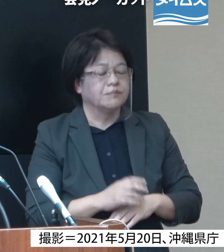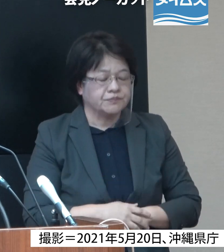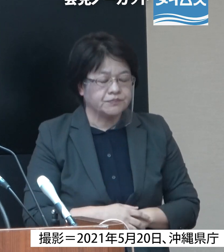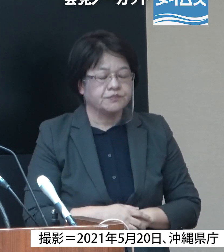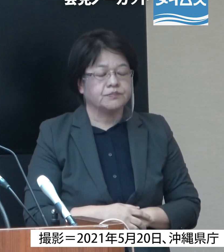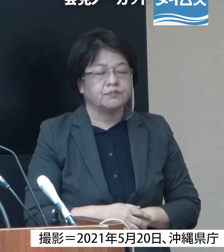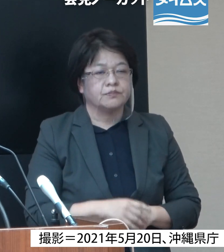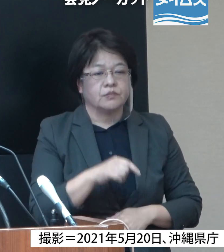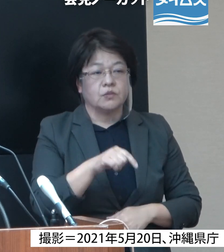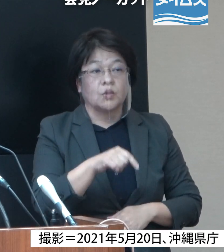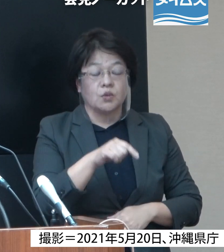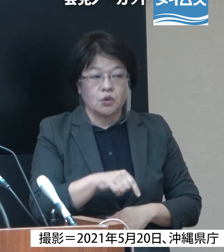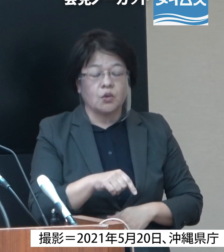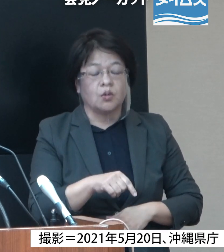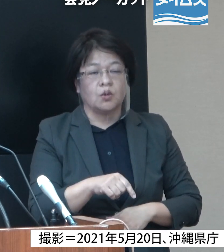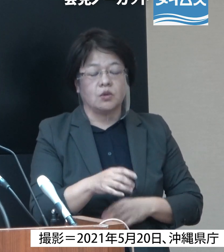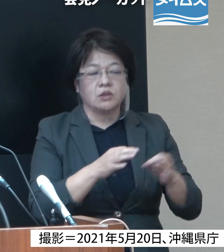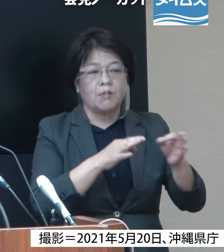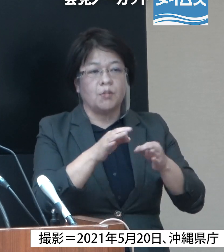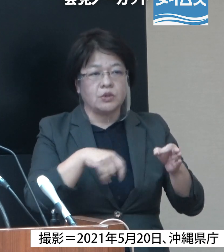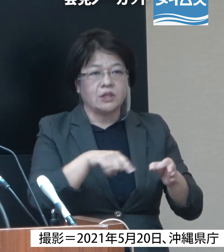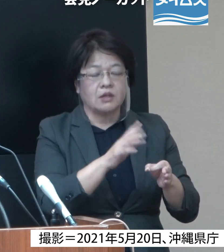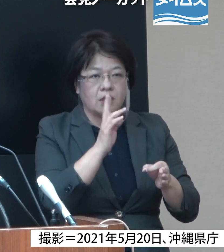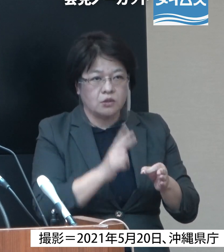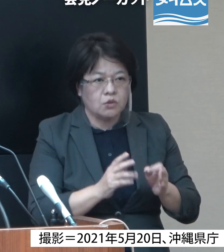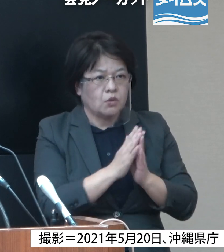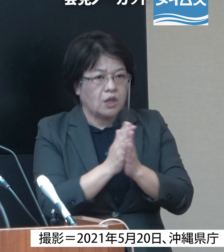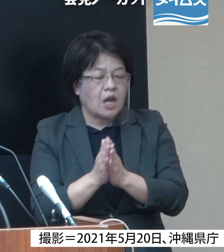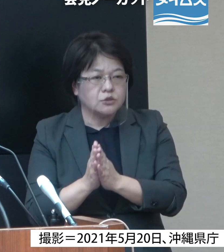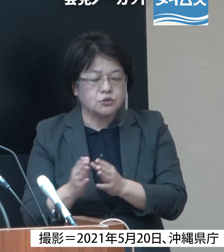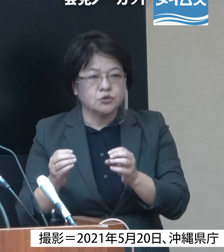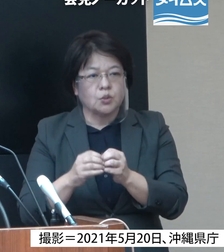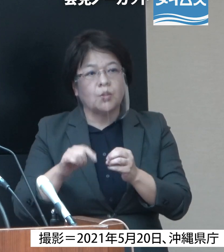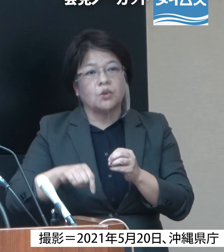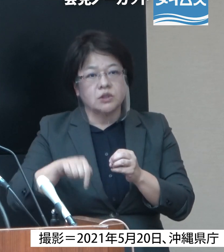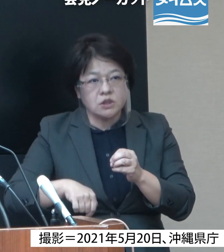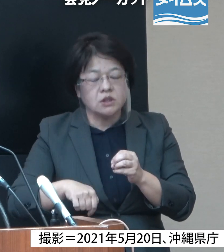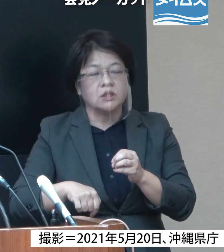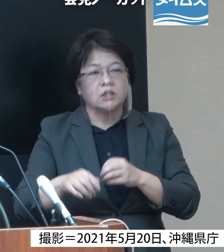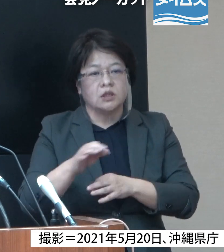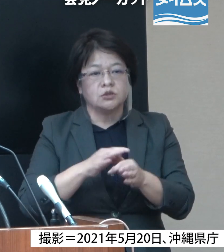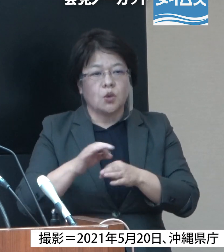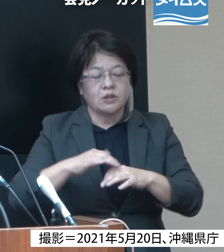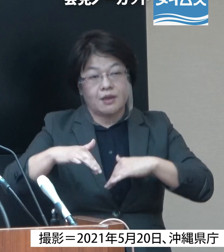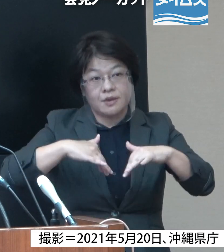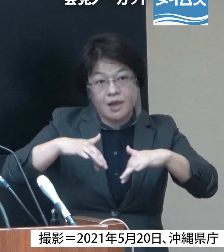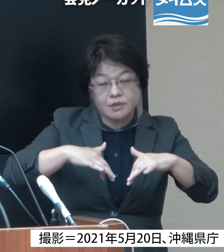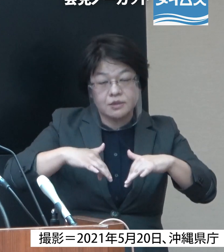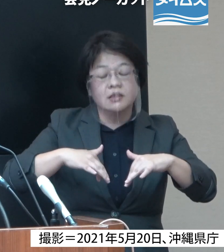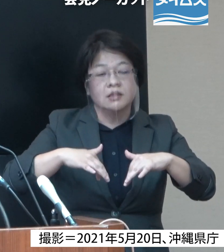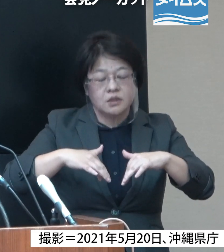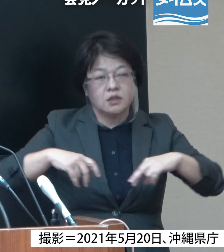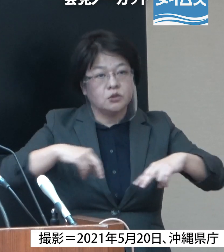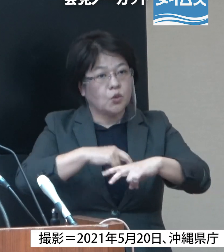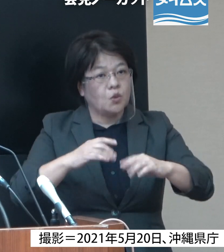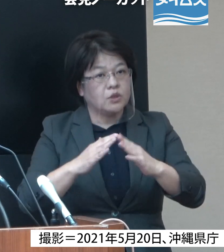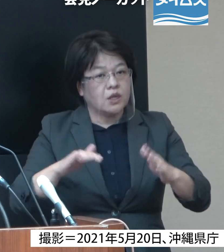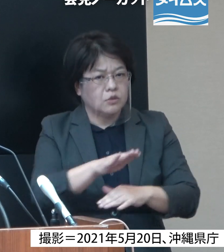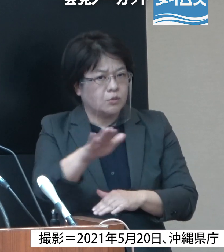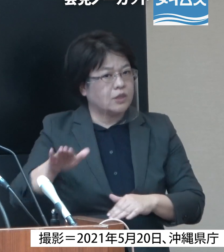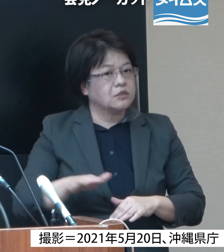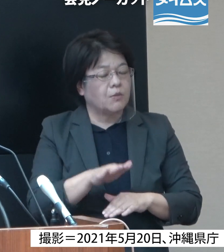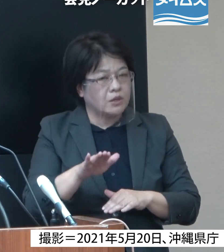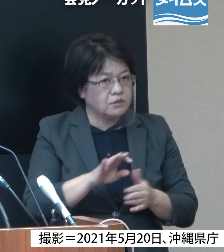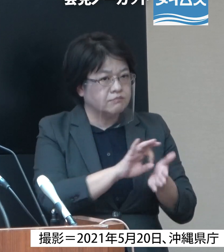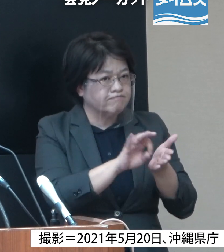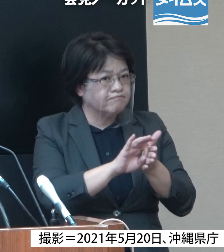らの店舗を利用しないようにお願いするとともに、商店街や通り会の皆様にも店舗を利用しないよう要